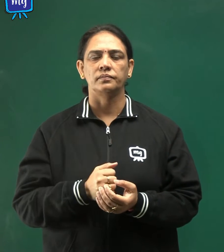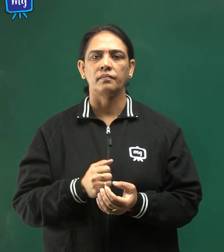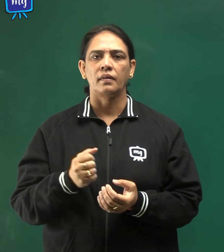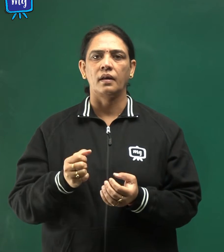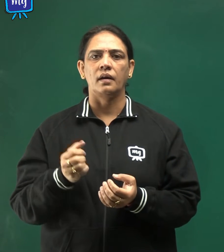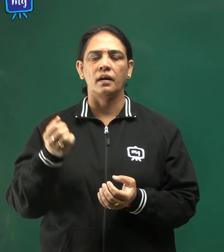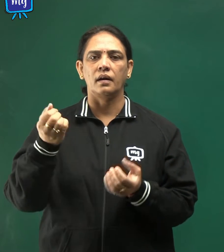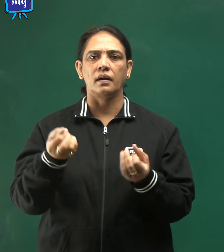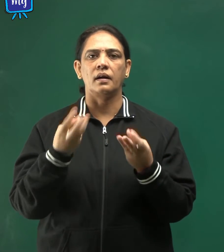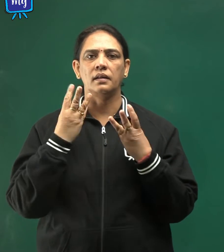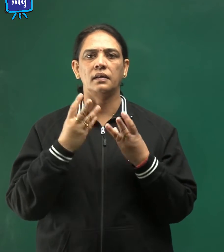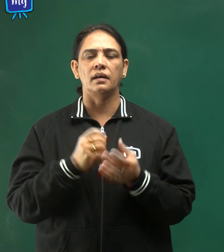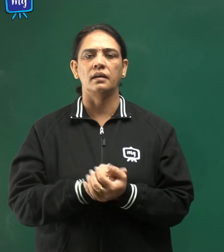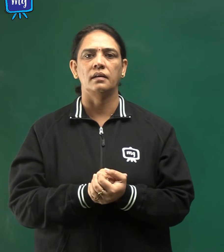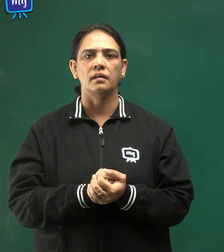गणित की